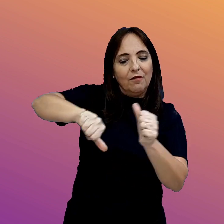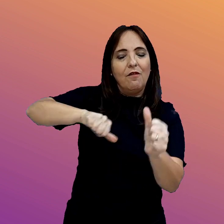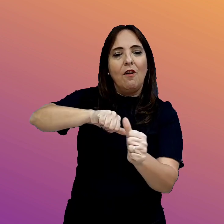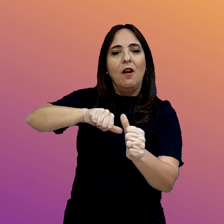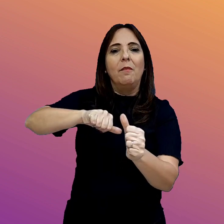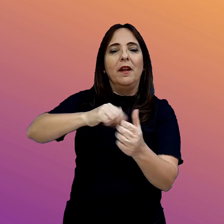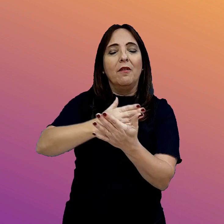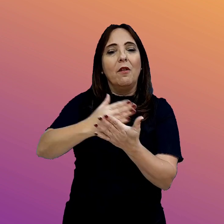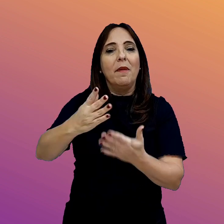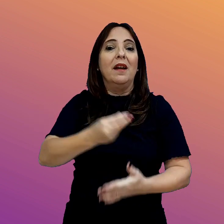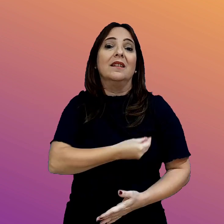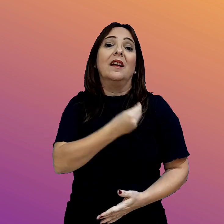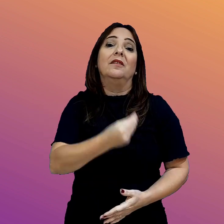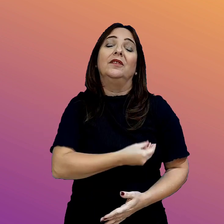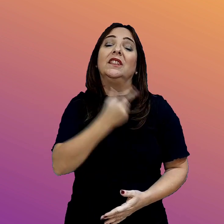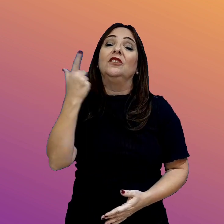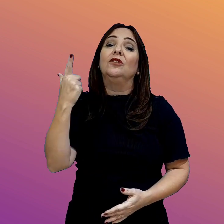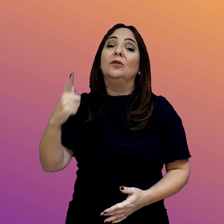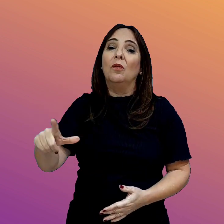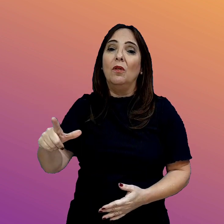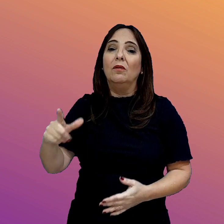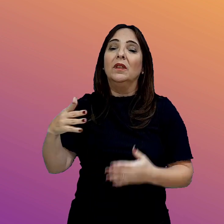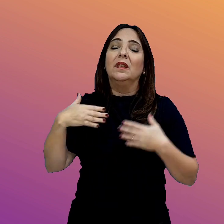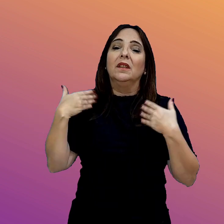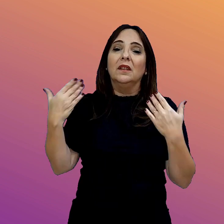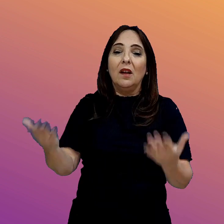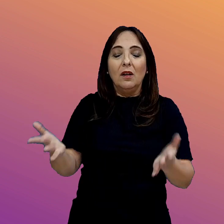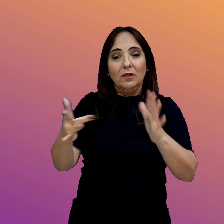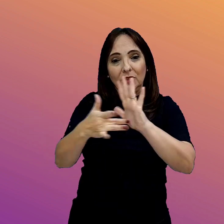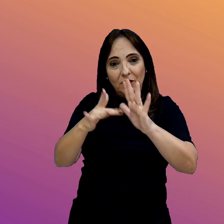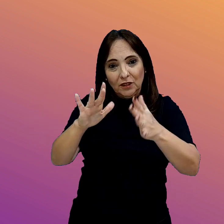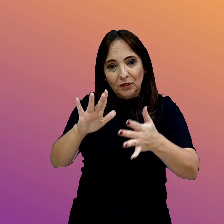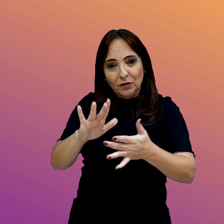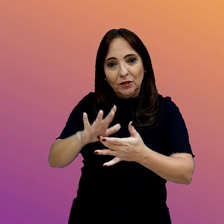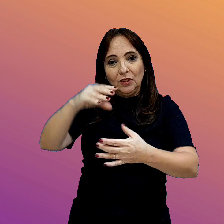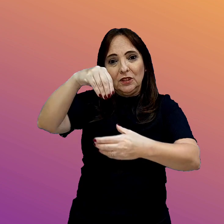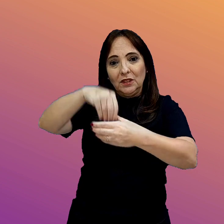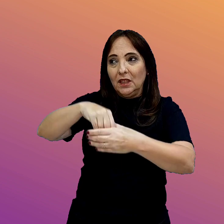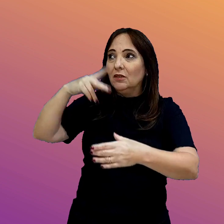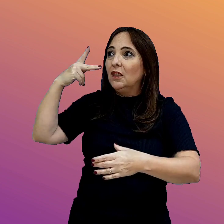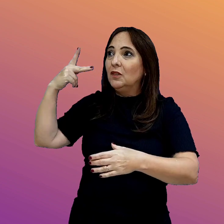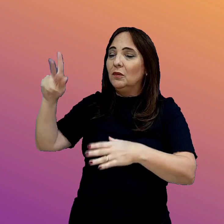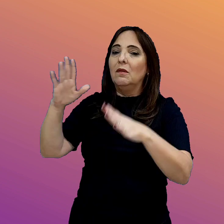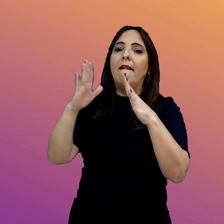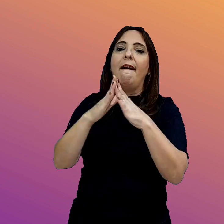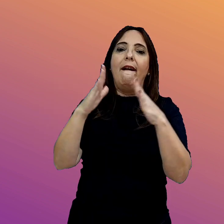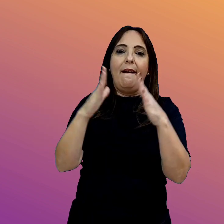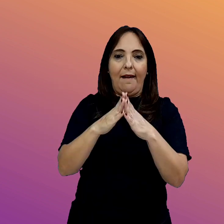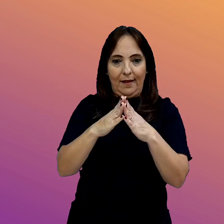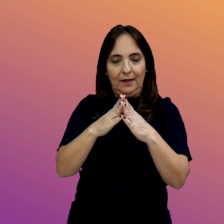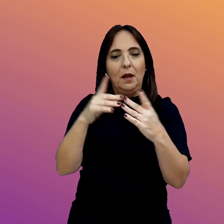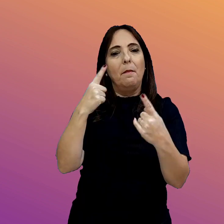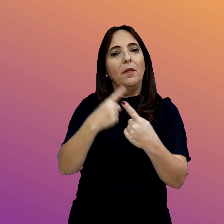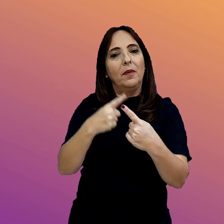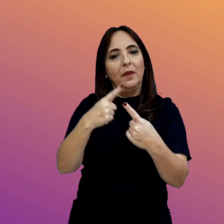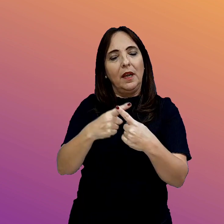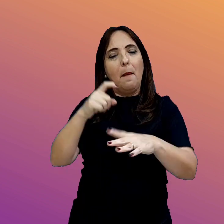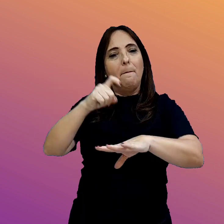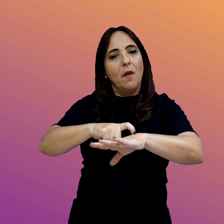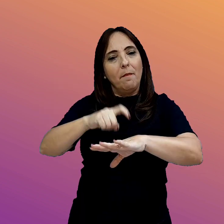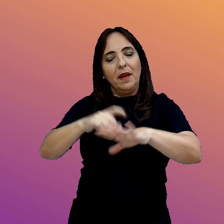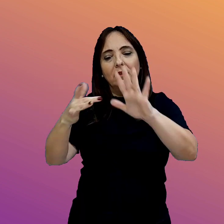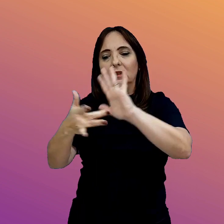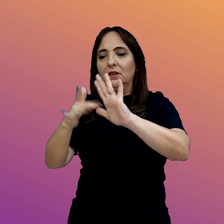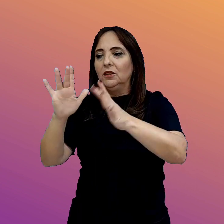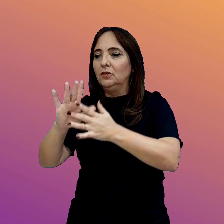de Deus e coloque Jesus dentro da sua casa, porque quando ele aparece lá, acontece milagre. Mas não significa dizer